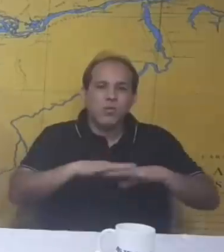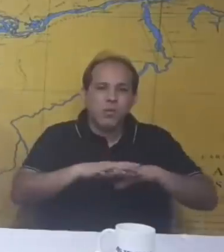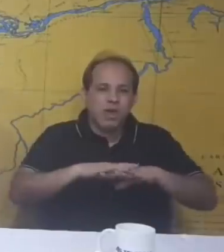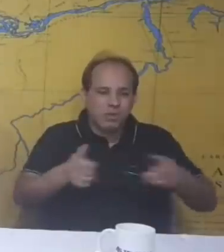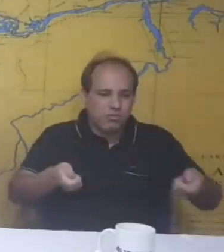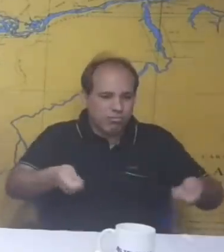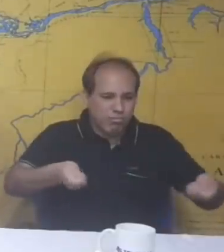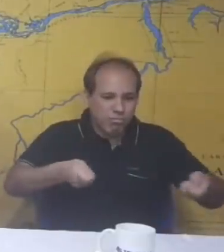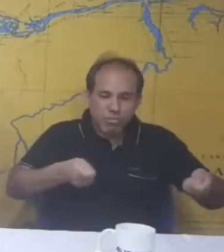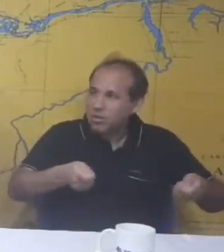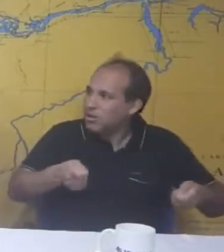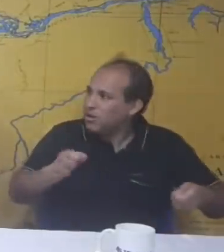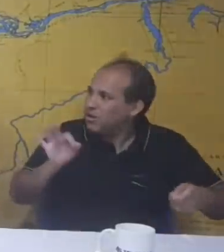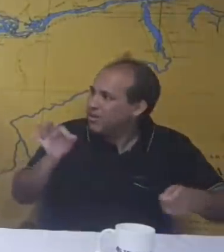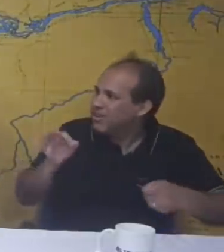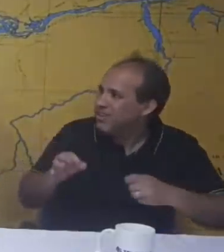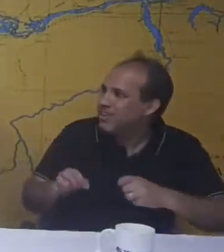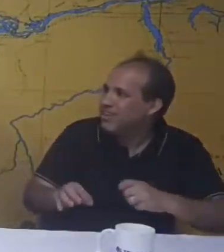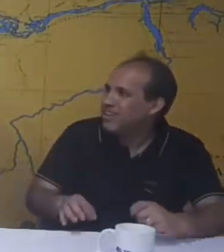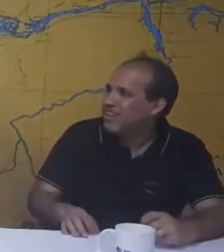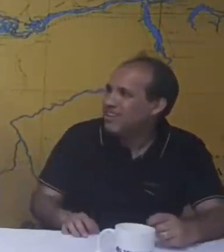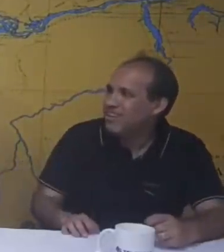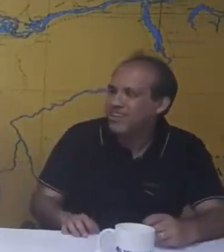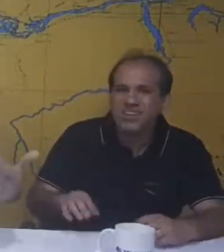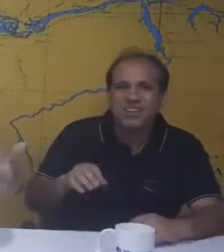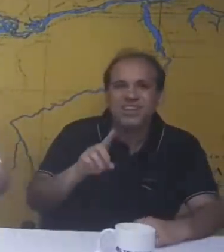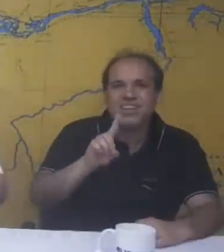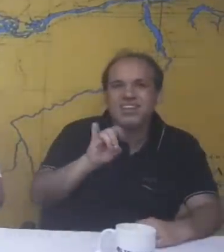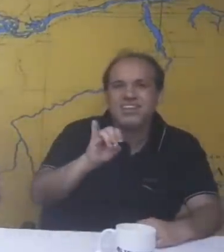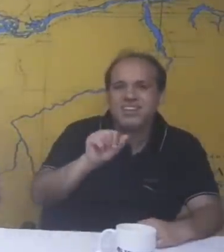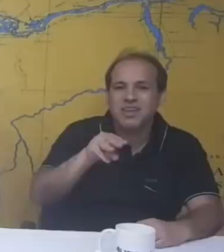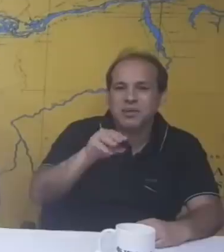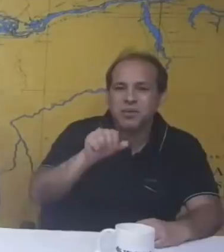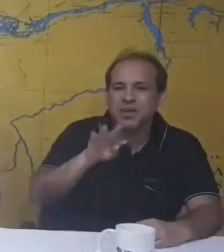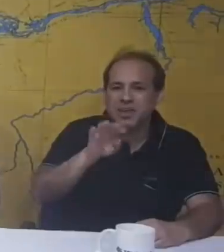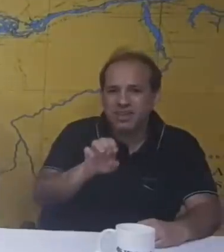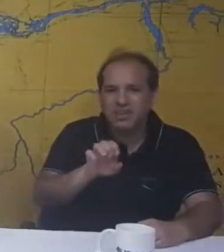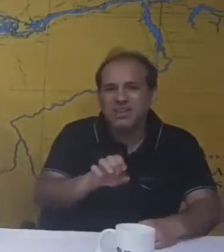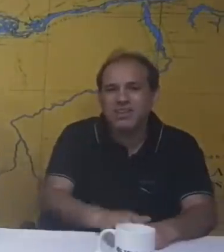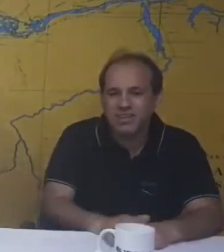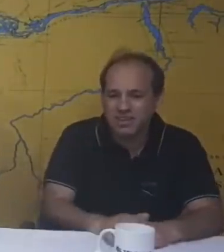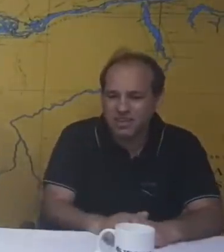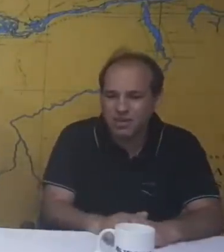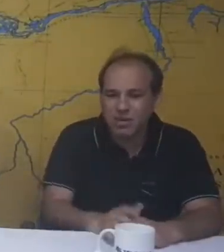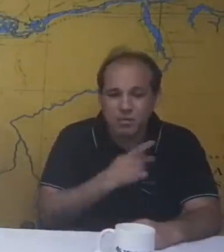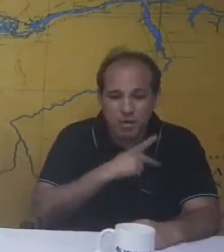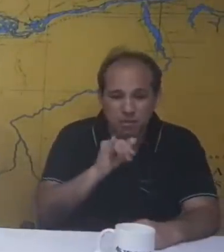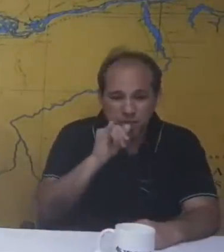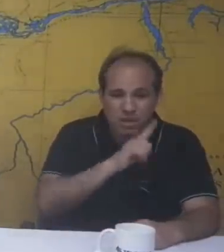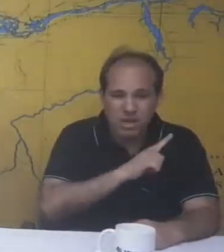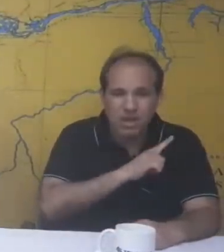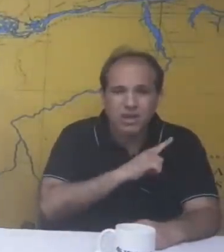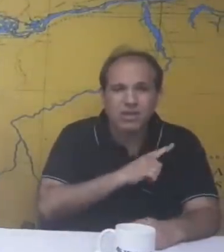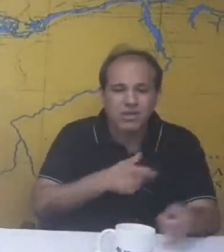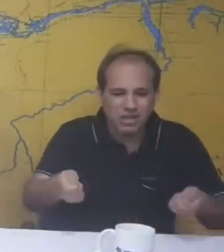para minerar. Diamante. Fala aí, diamante. Diamante e a bateia. Tá? Meu pai tinha uma bateia